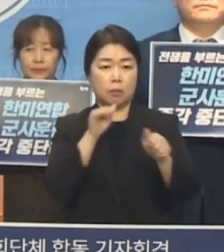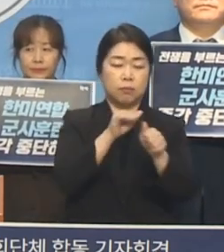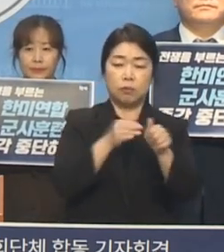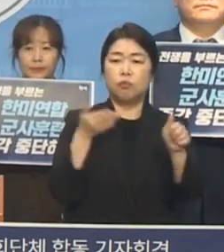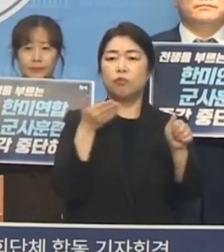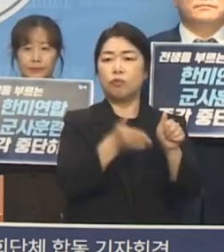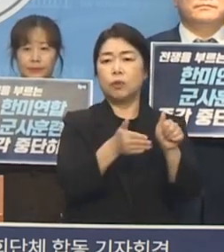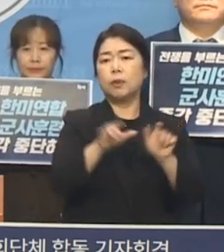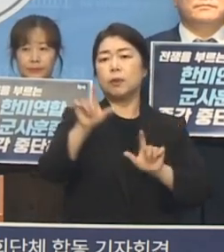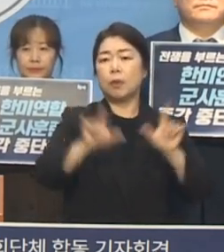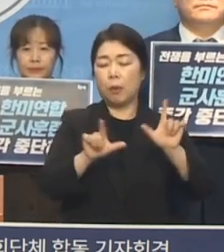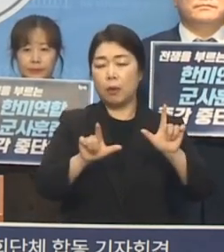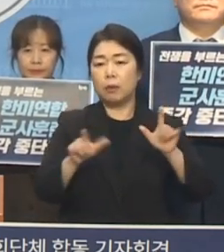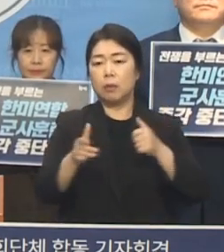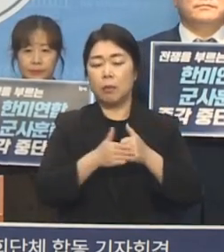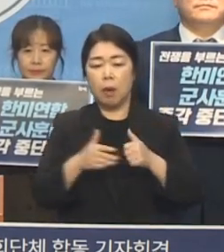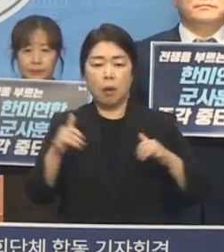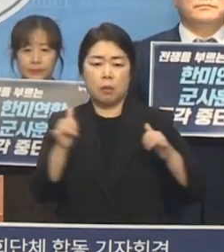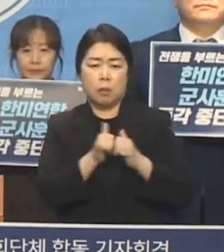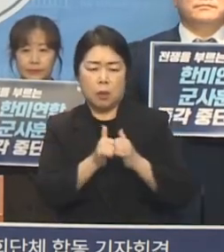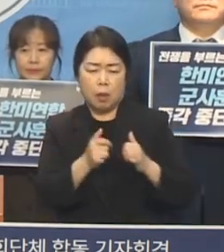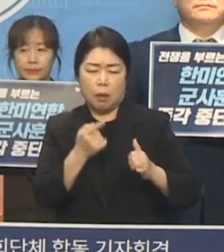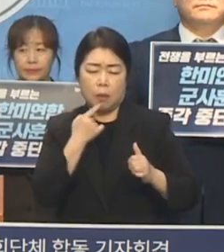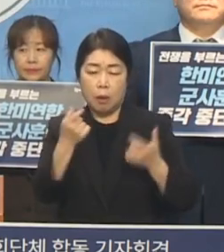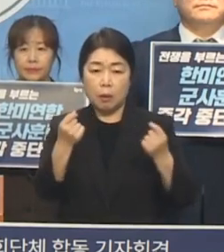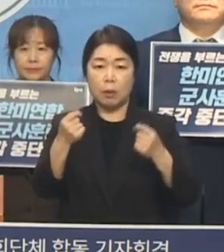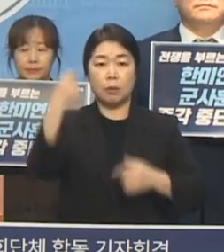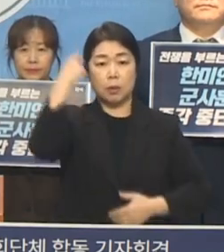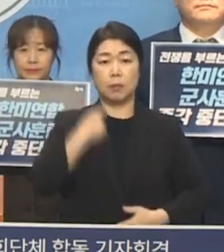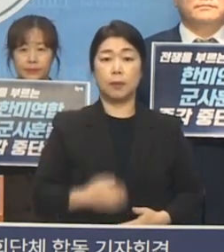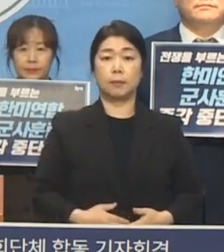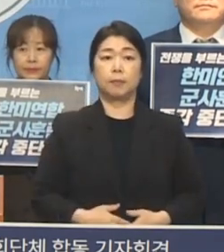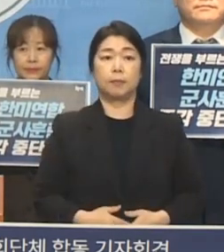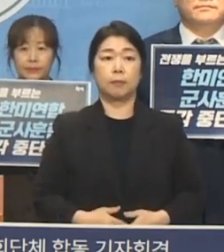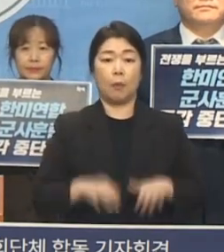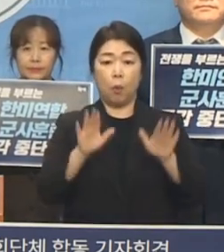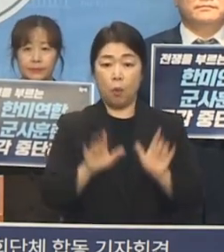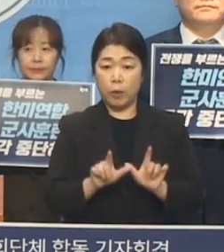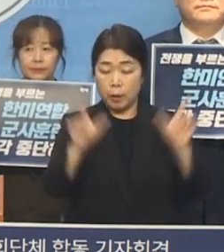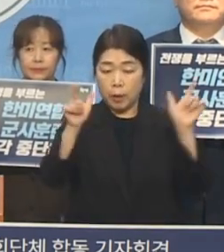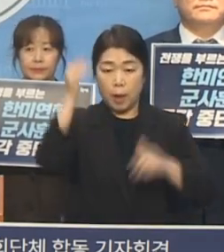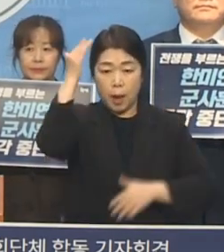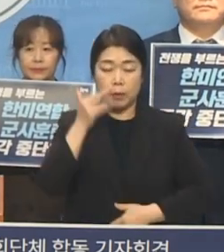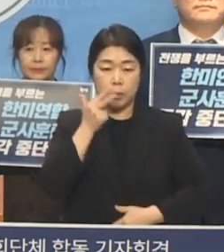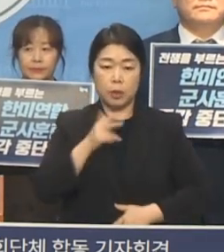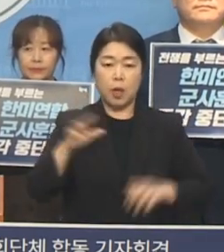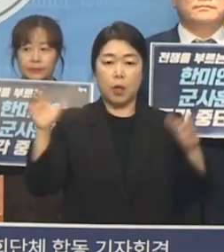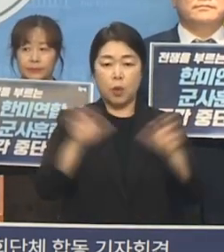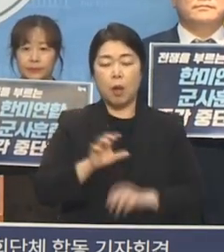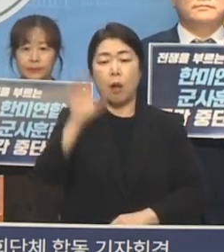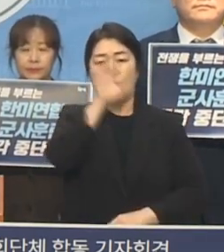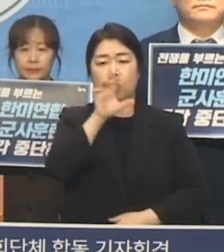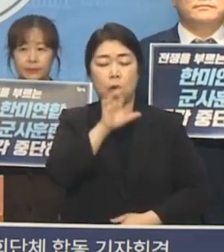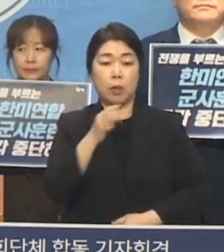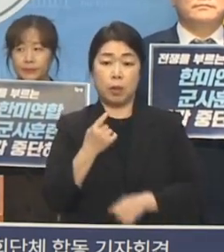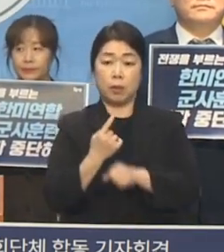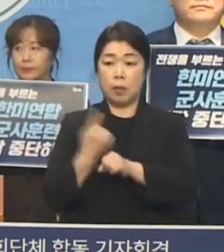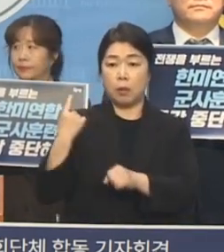일촉즉발의 전쟁 위기로 몰고 갈 수 있습니다. 올해 한미연합연습은 지난해보다